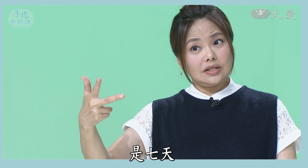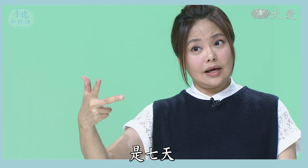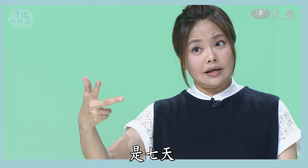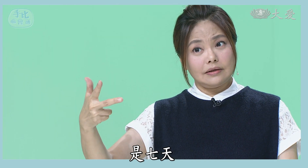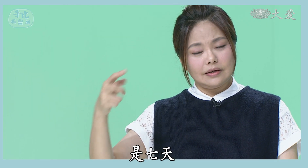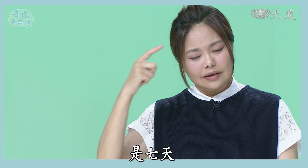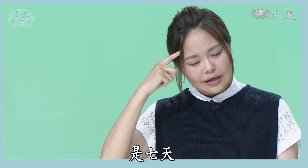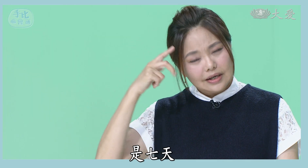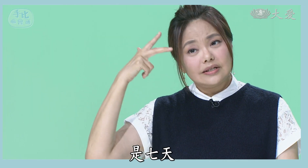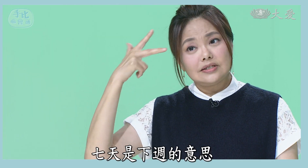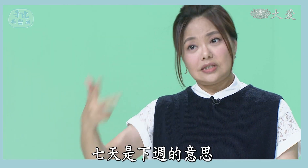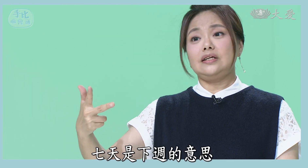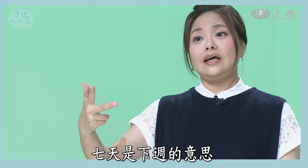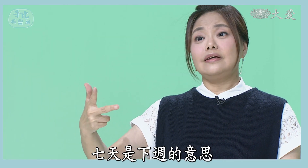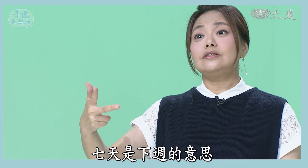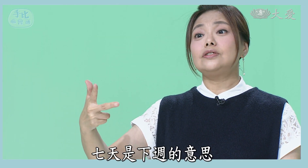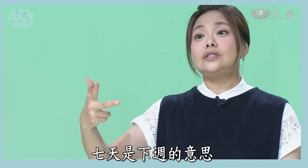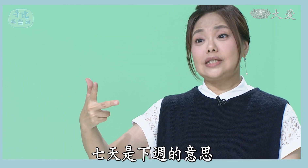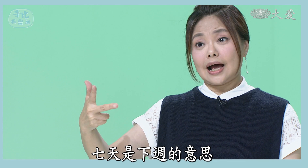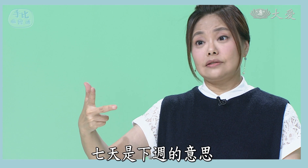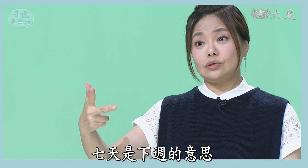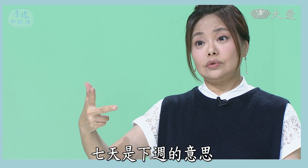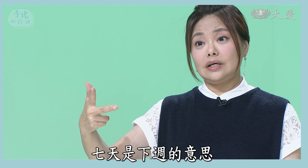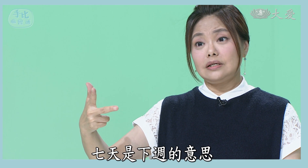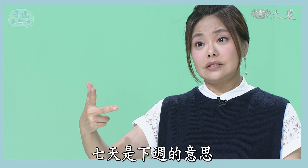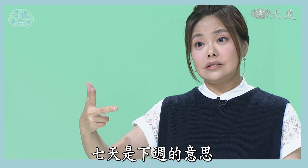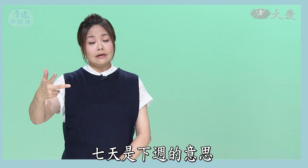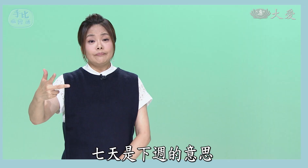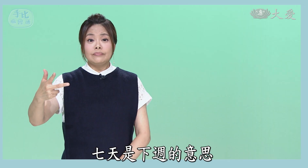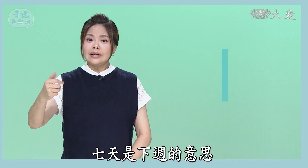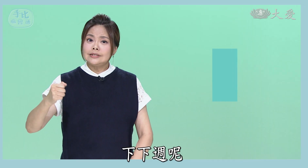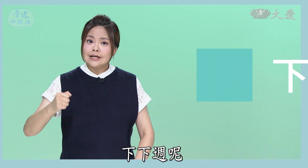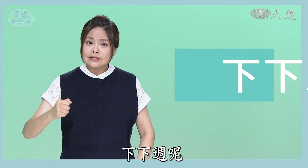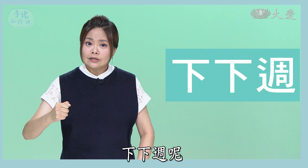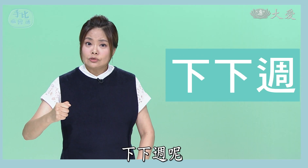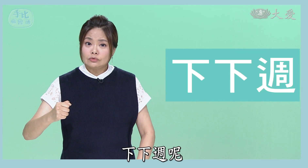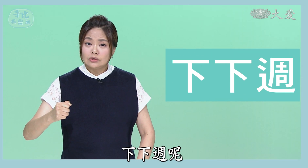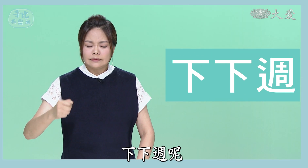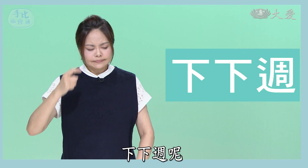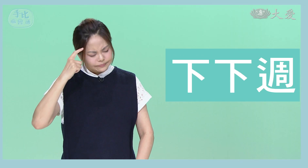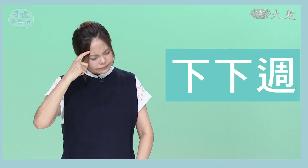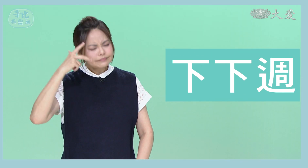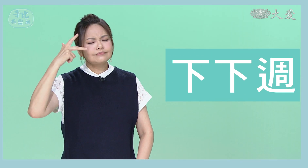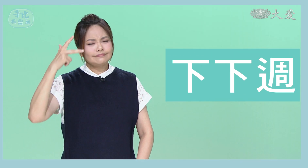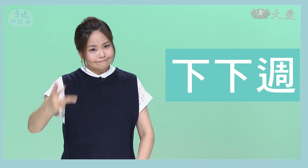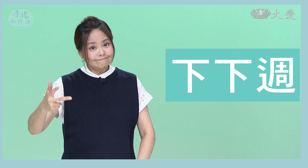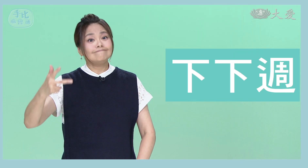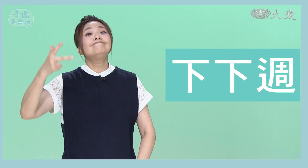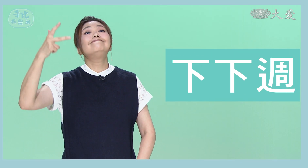天，七天是下周的意思。那下下周呢？